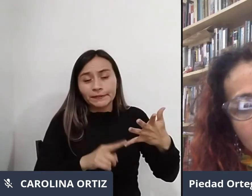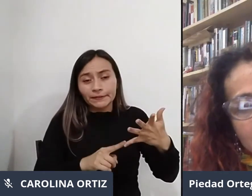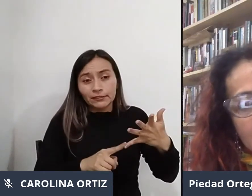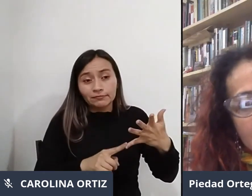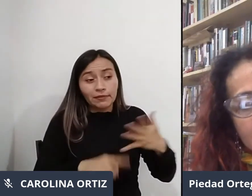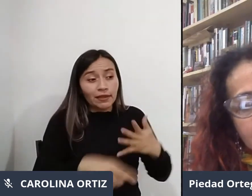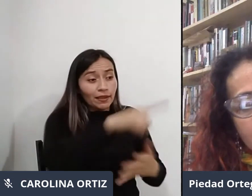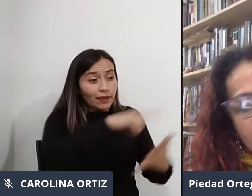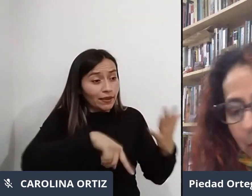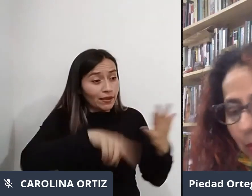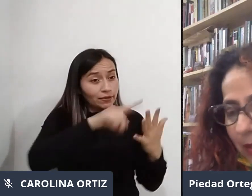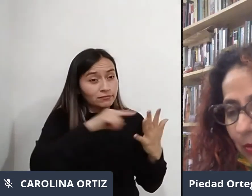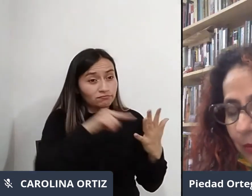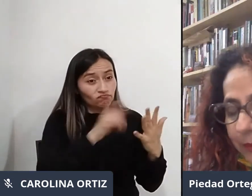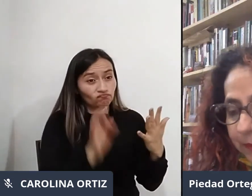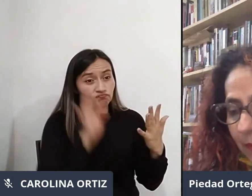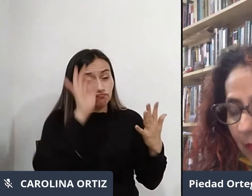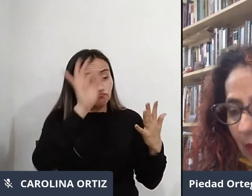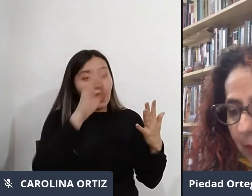mínimo vital,